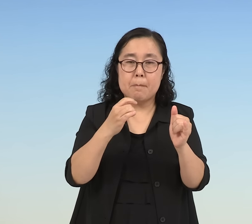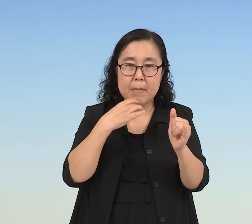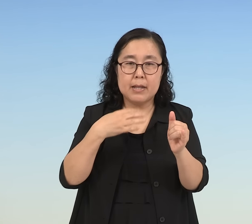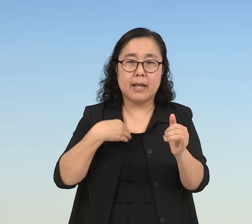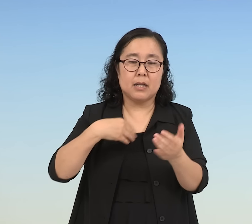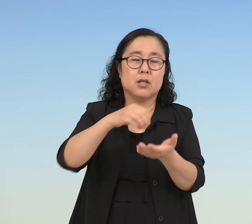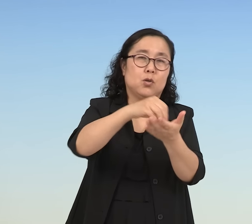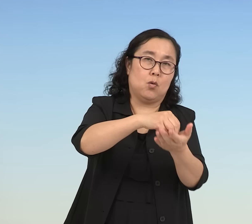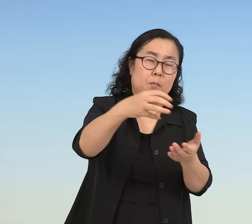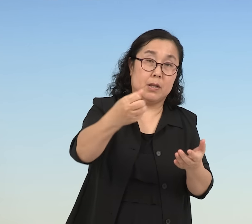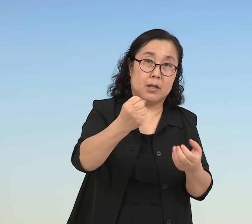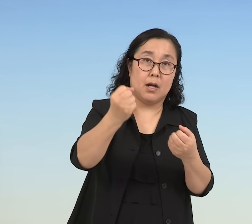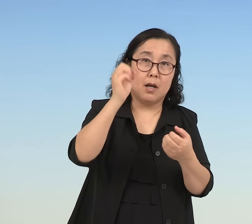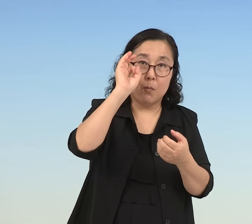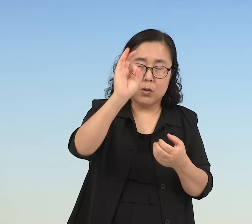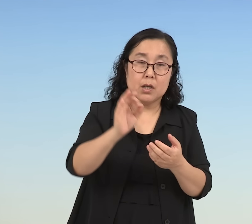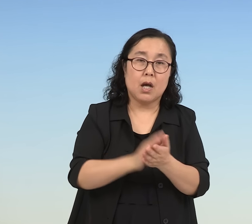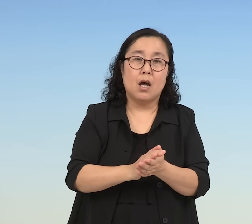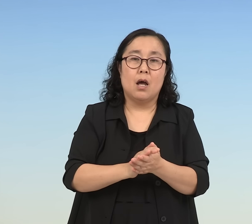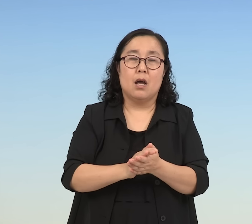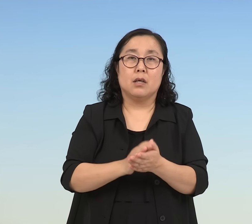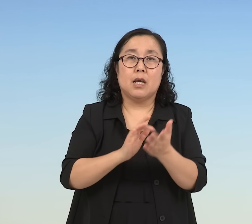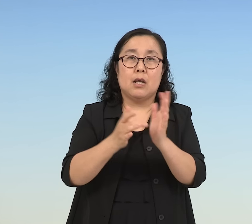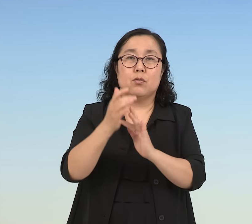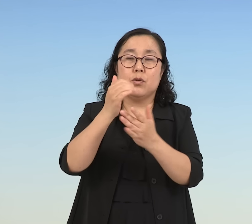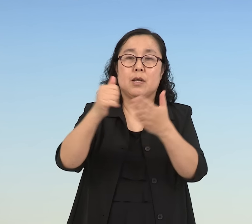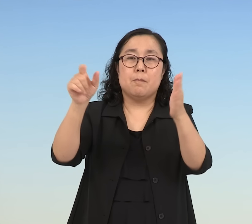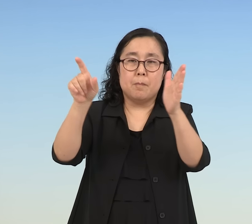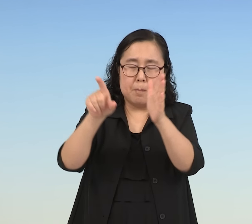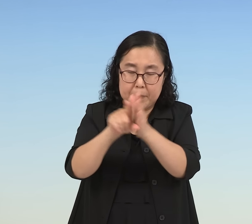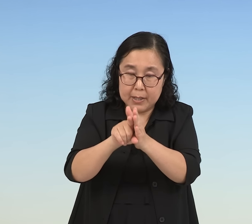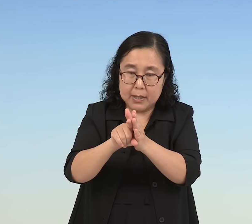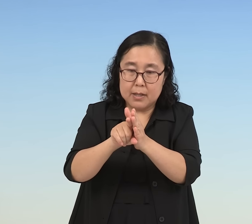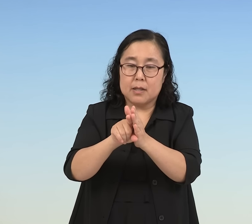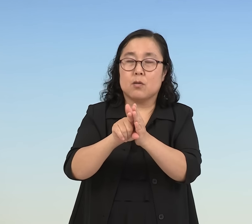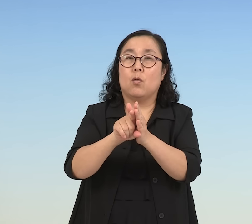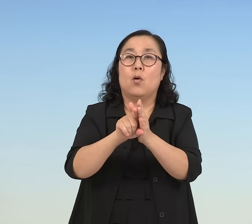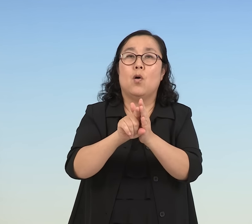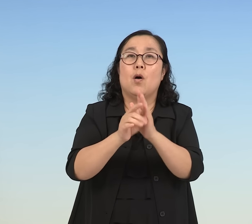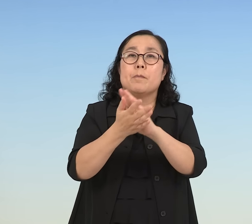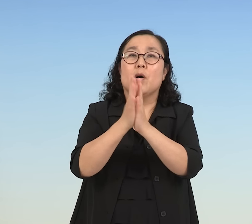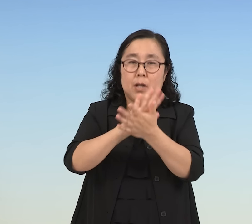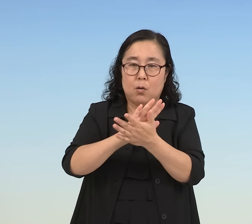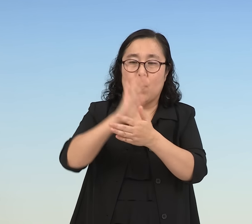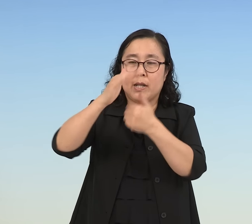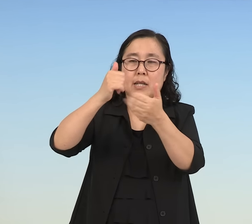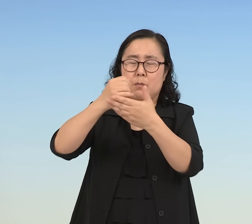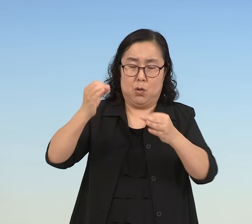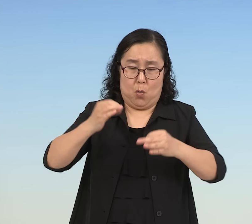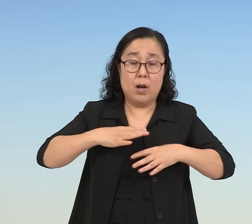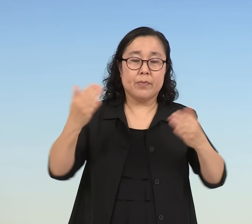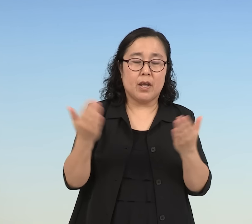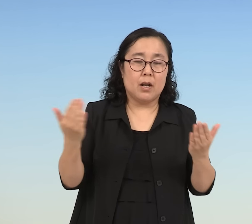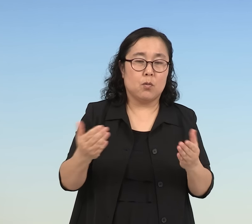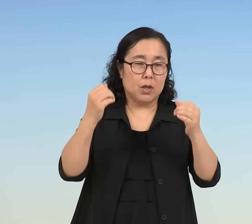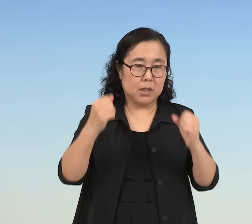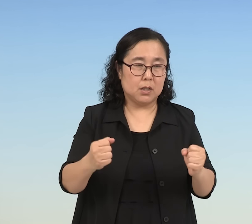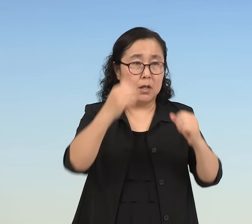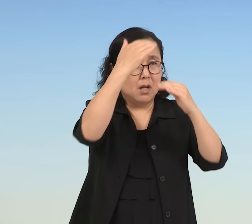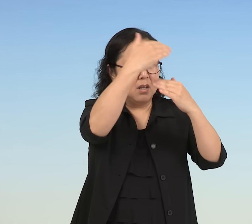믿는 분들만 등록을 받다가 보니까 확 드러나는 게 뭐냐, 하나님께서 놀랍게 일하고 계시는 거예요.